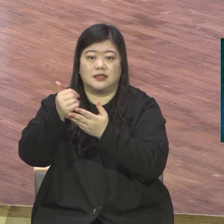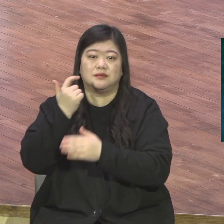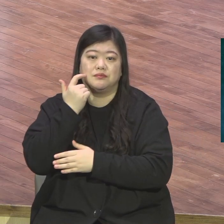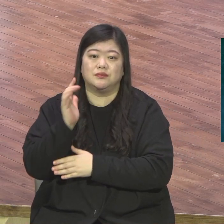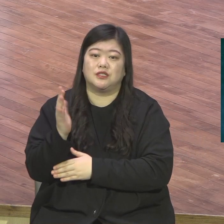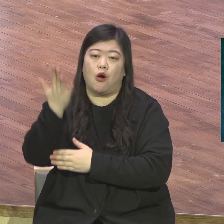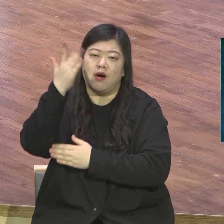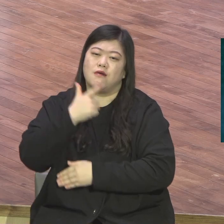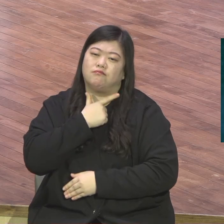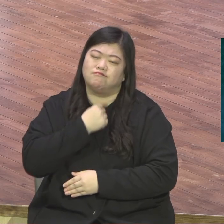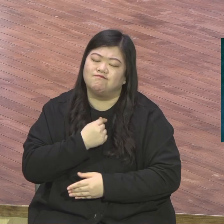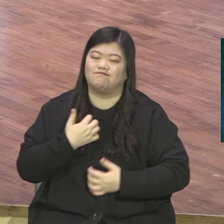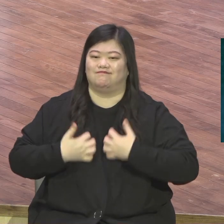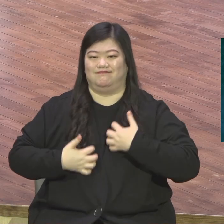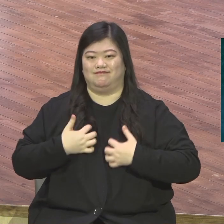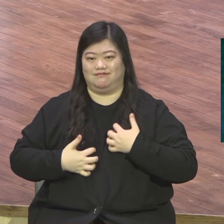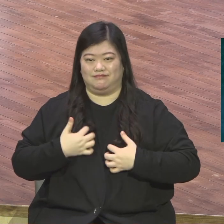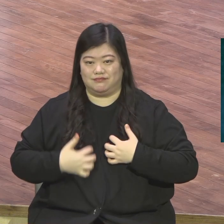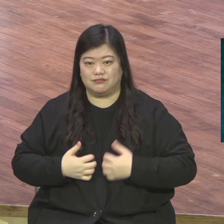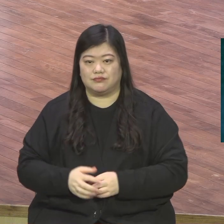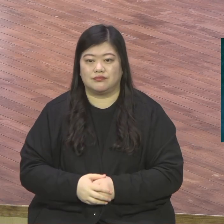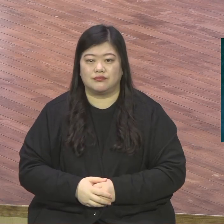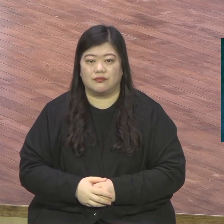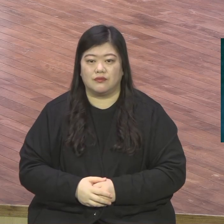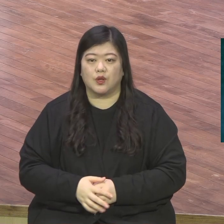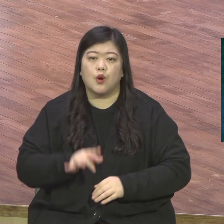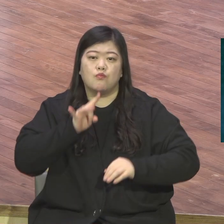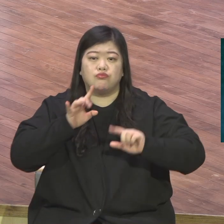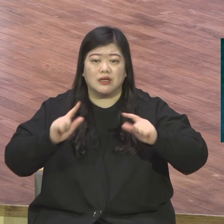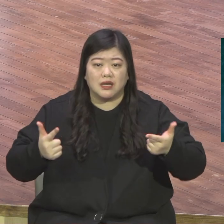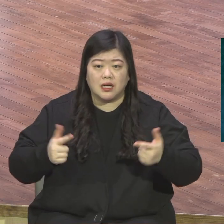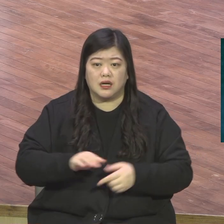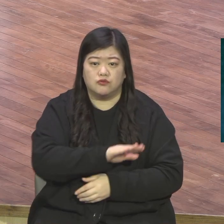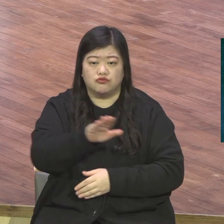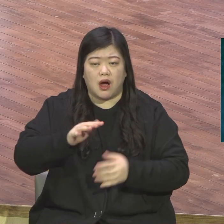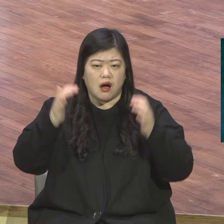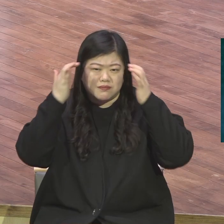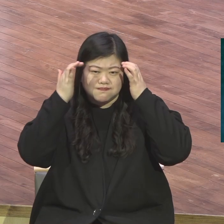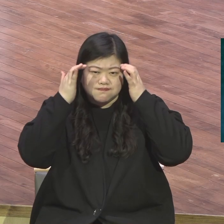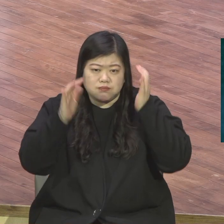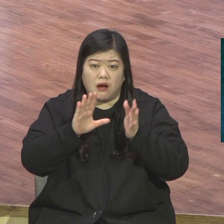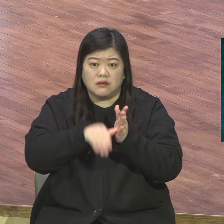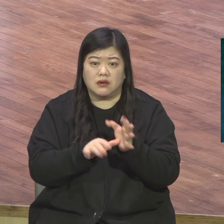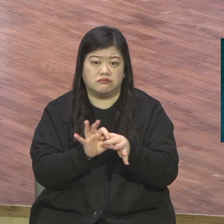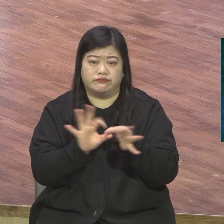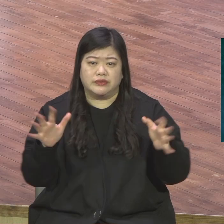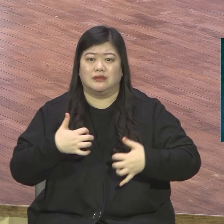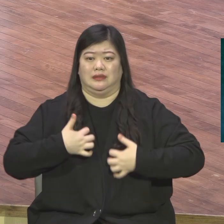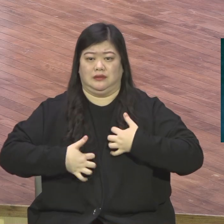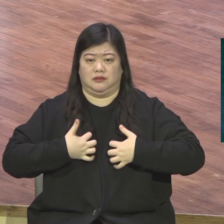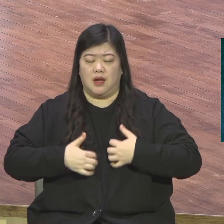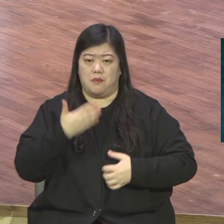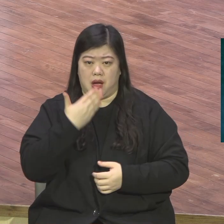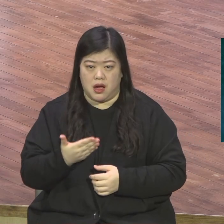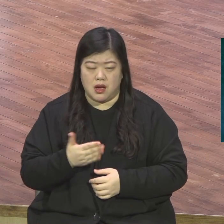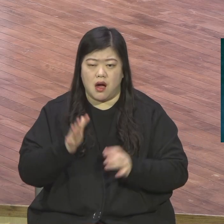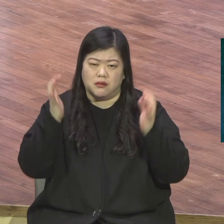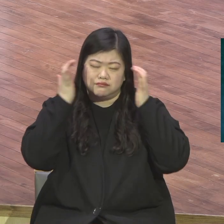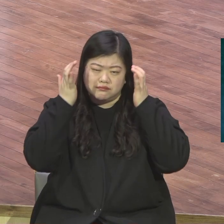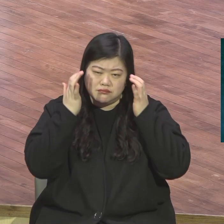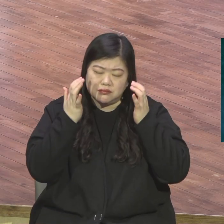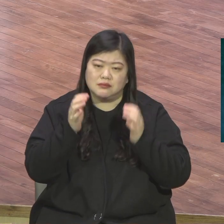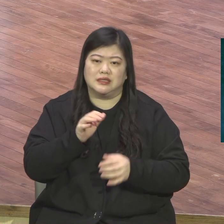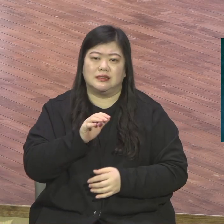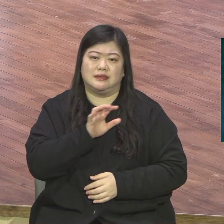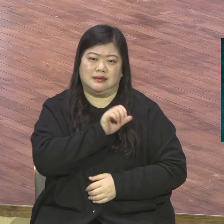영광을 바라고 즐거워하느니라. 다만 이뿐 아니라 우리가 환난 중에도 즐거워하나니 이는 환난은 인내를,